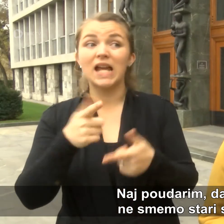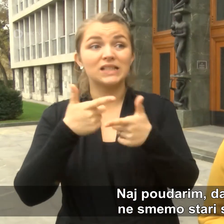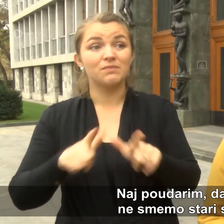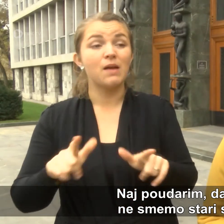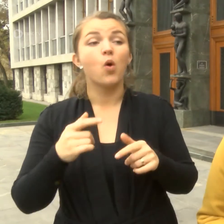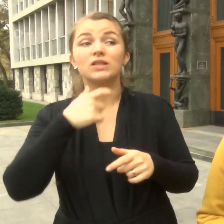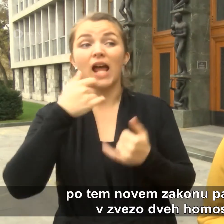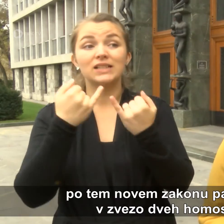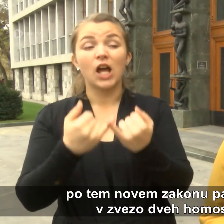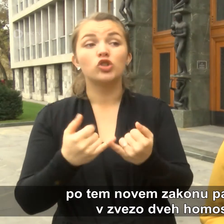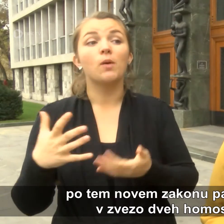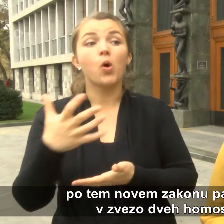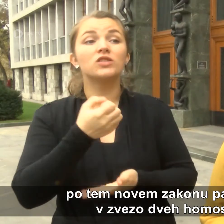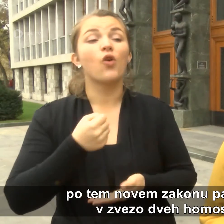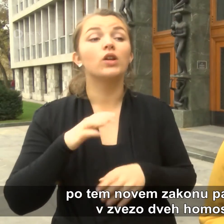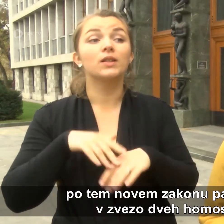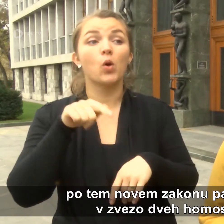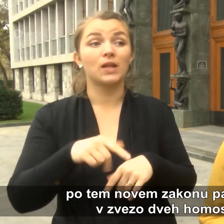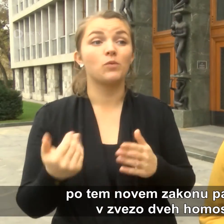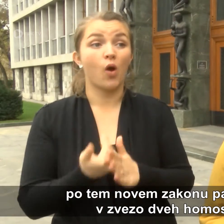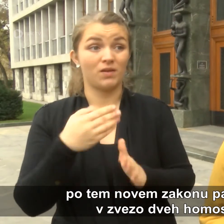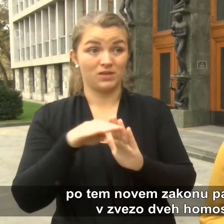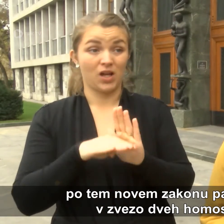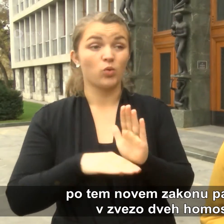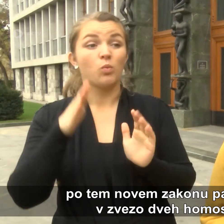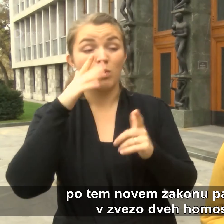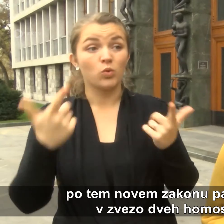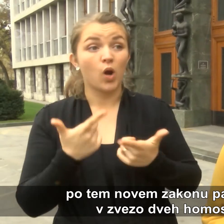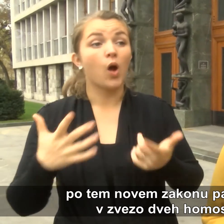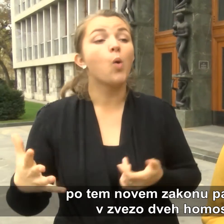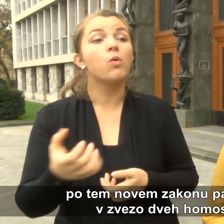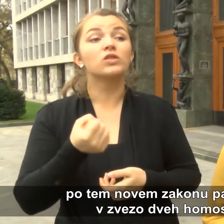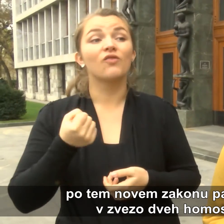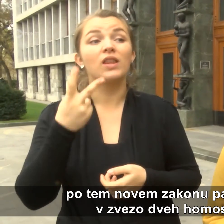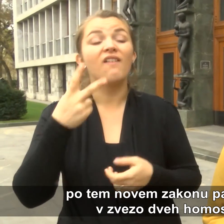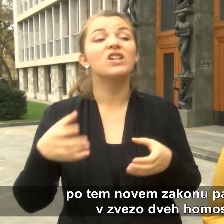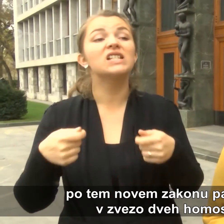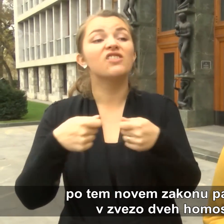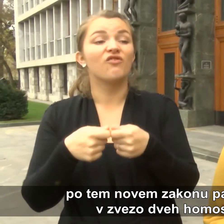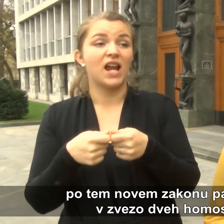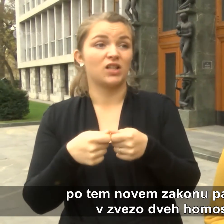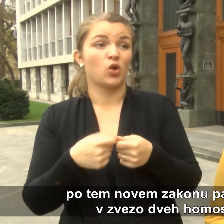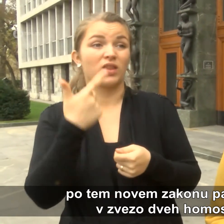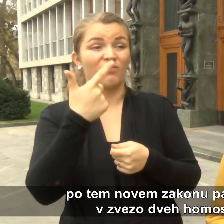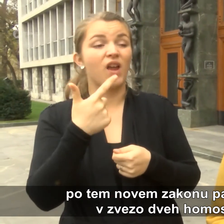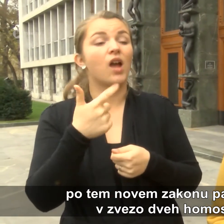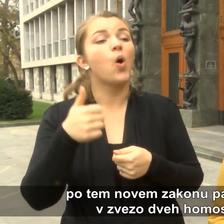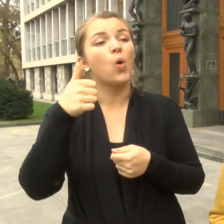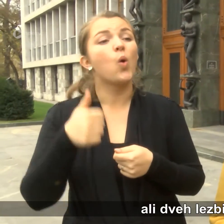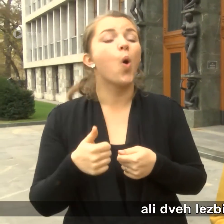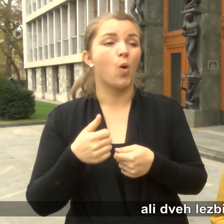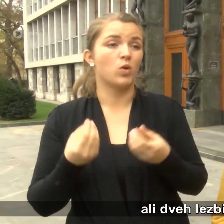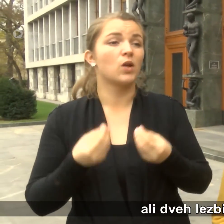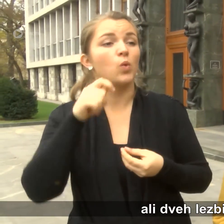starši posvojiti, po tem novem zakonu pa bodo lahko posvojeni v zvezo dveh homoseksualnih